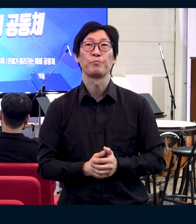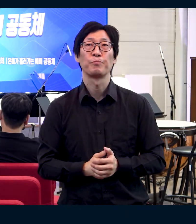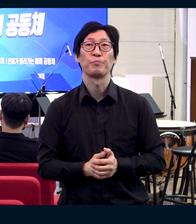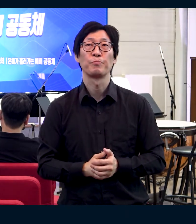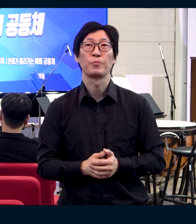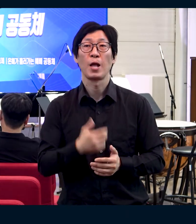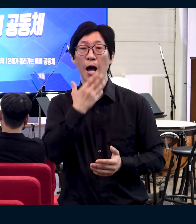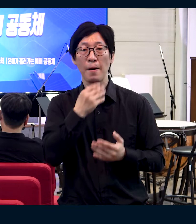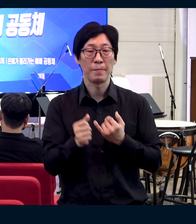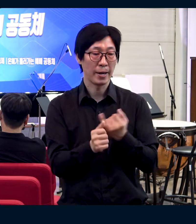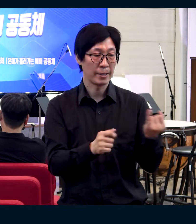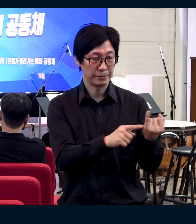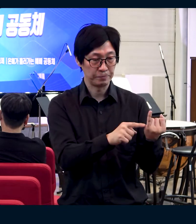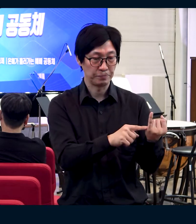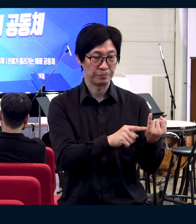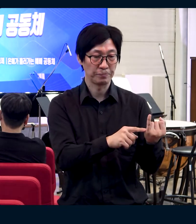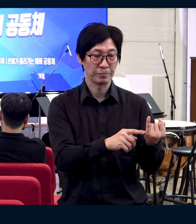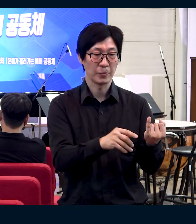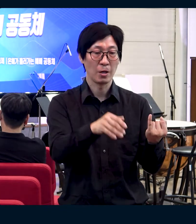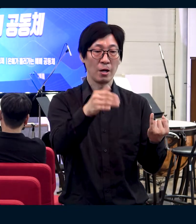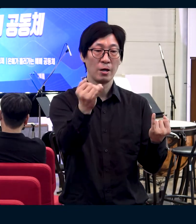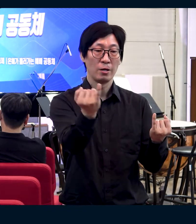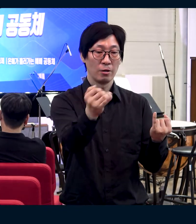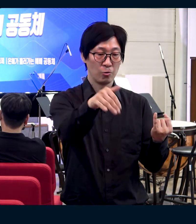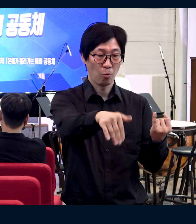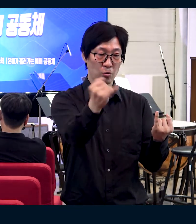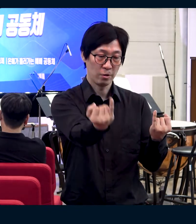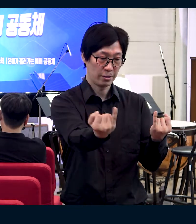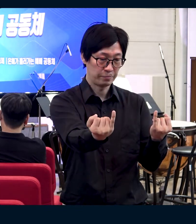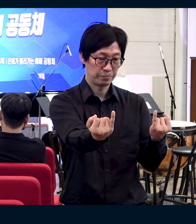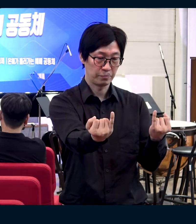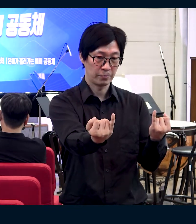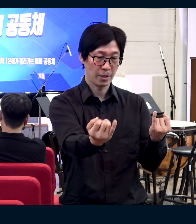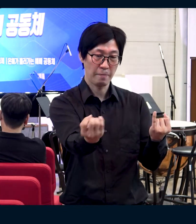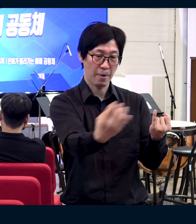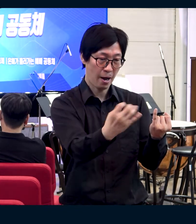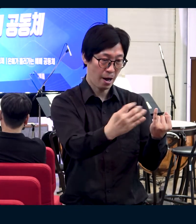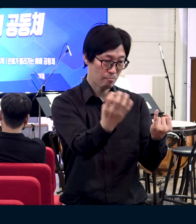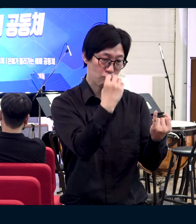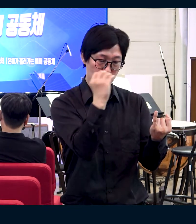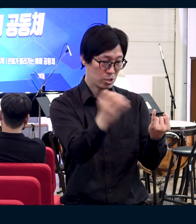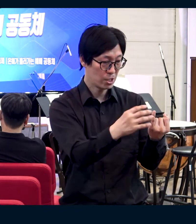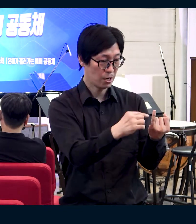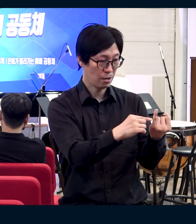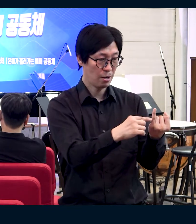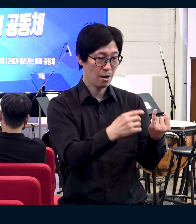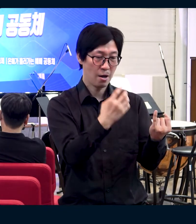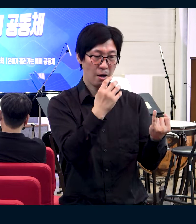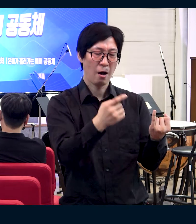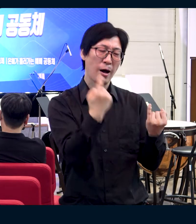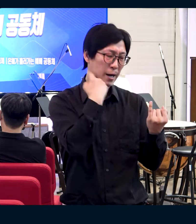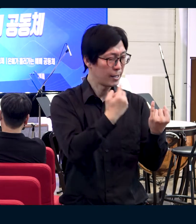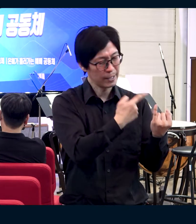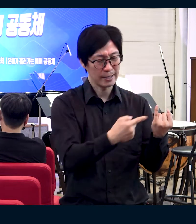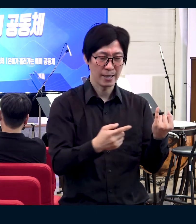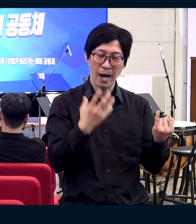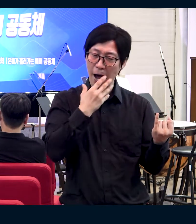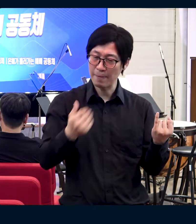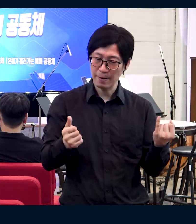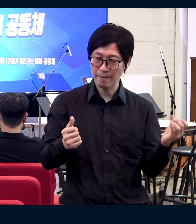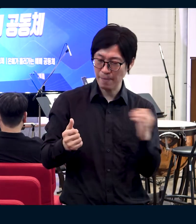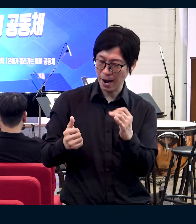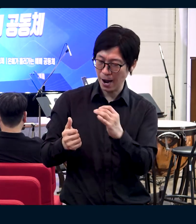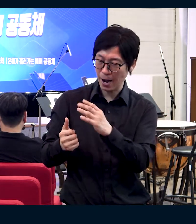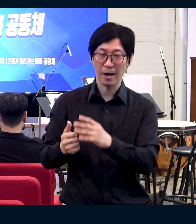사레가 하갈 때문에 상처받고 열받아가지고 그래서 아브라함을 막 공격하고 비난합니다.